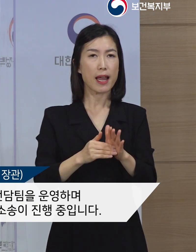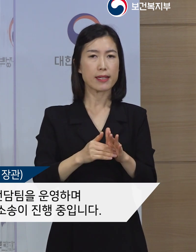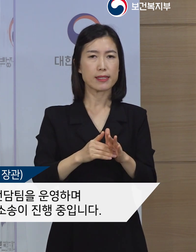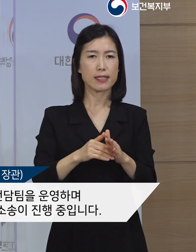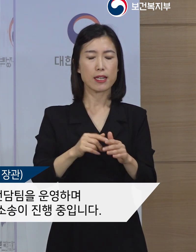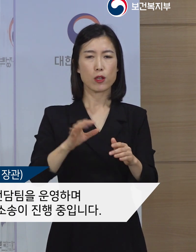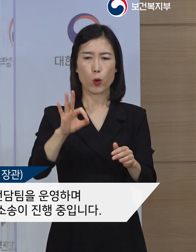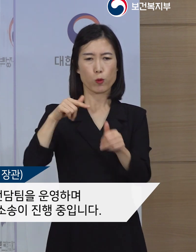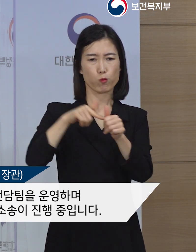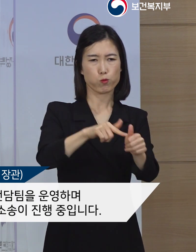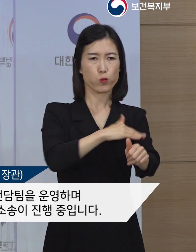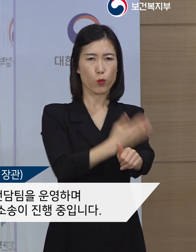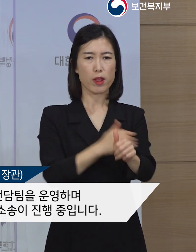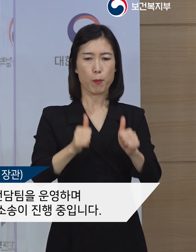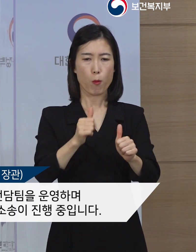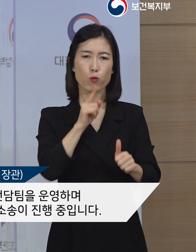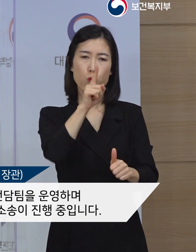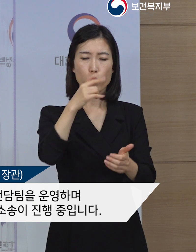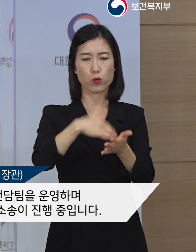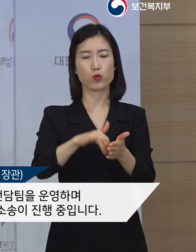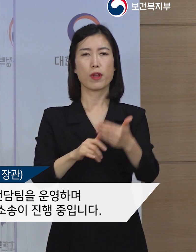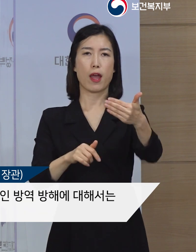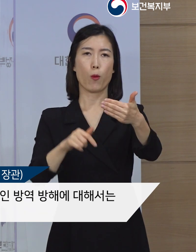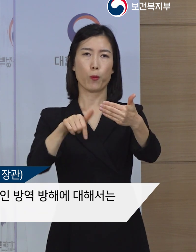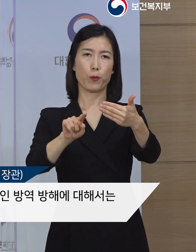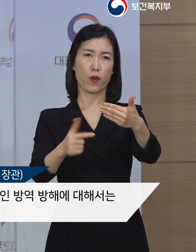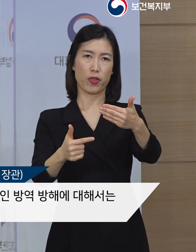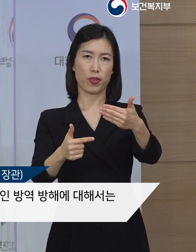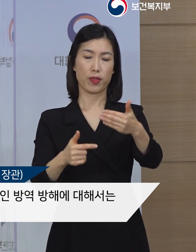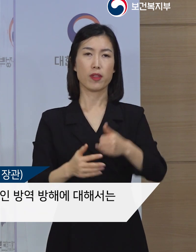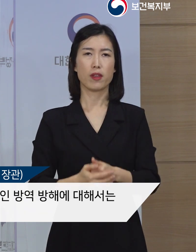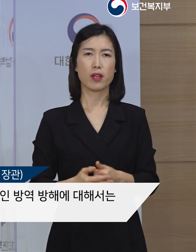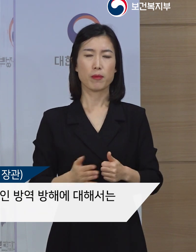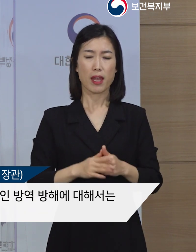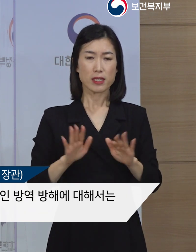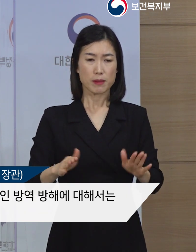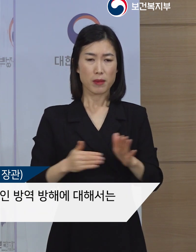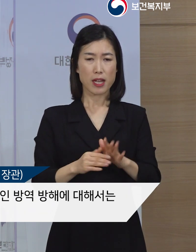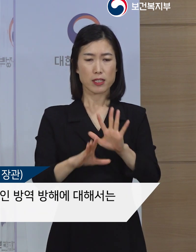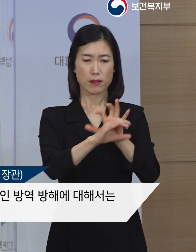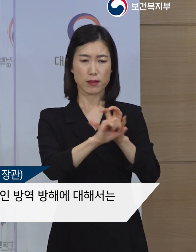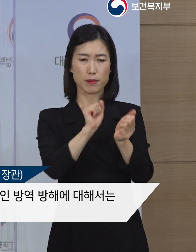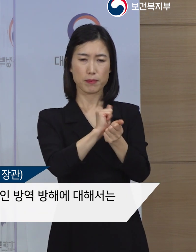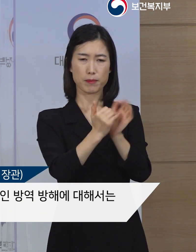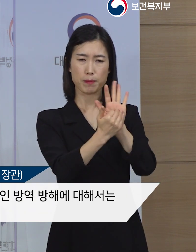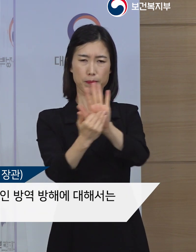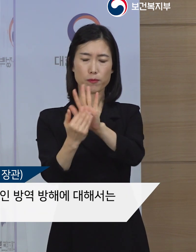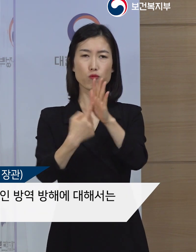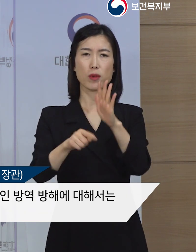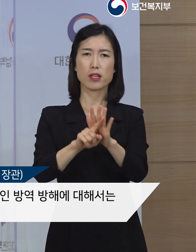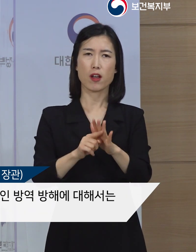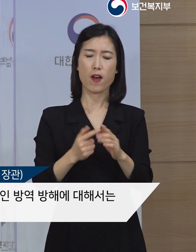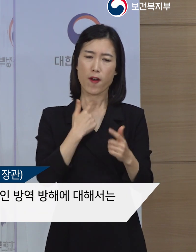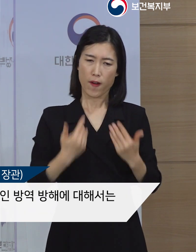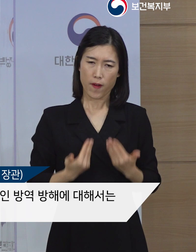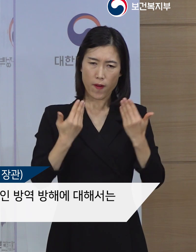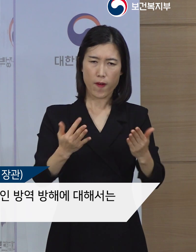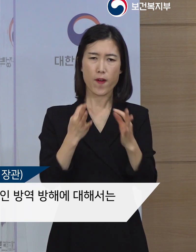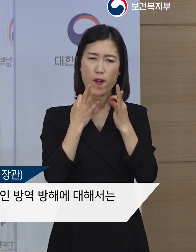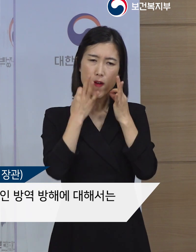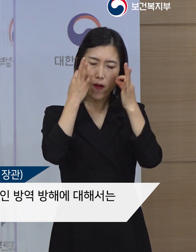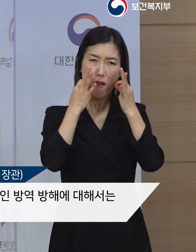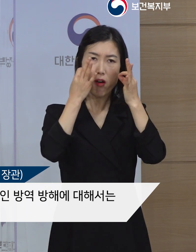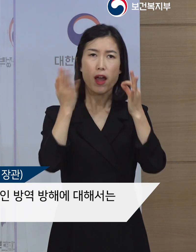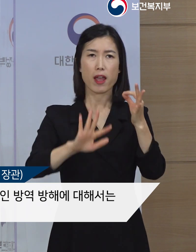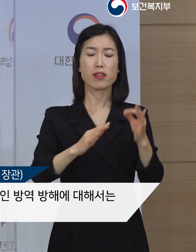9건의 구상권 청구 소송이 진행 중입니다. 우리 모두의 헌신과 노력을 훼손하는 고의적인 방역 방해에